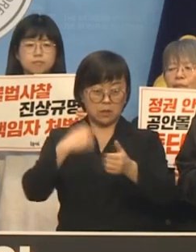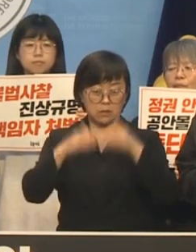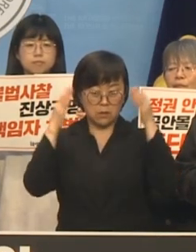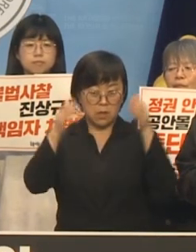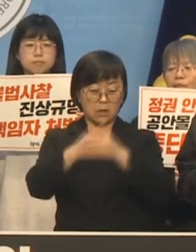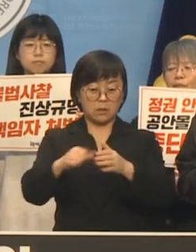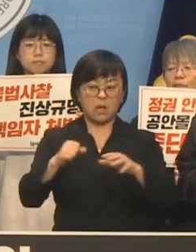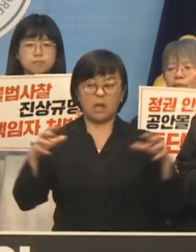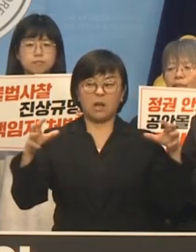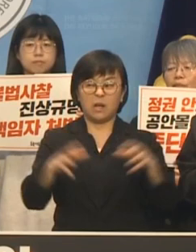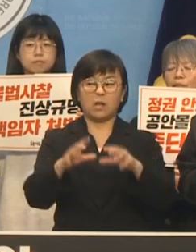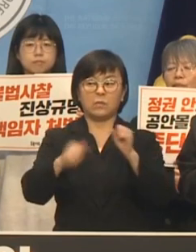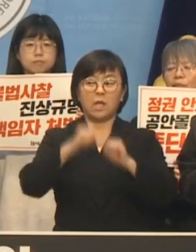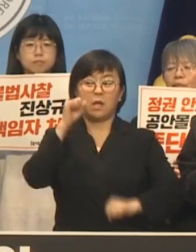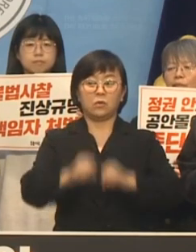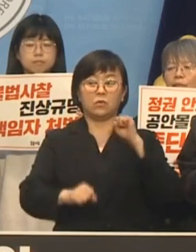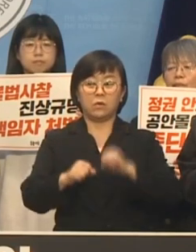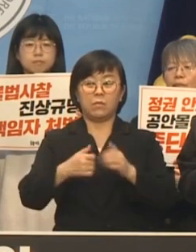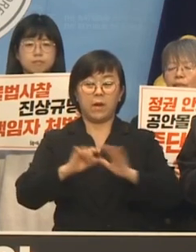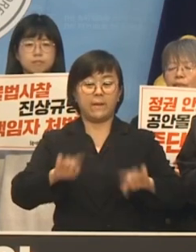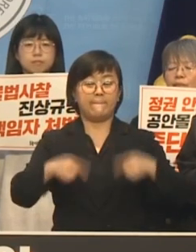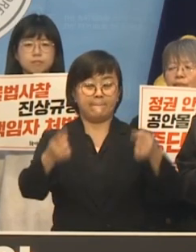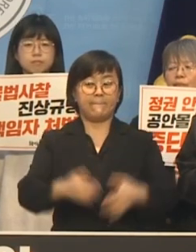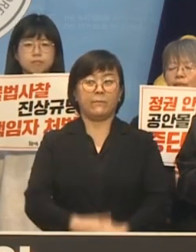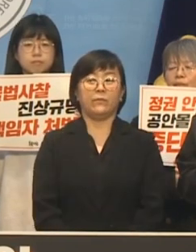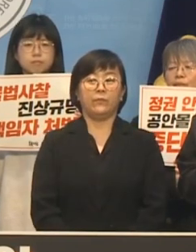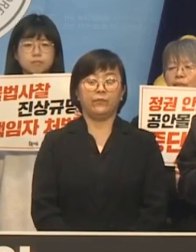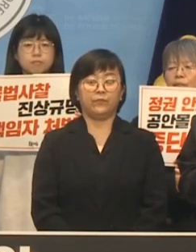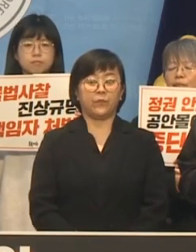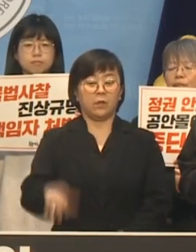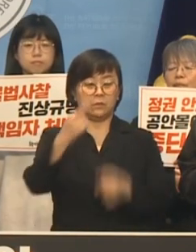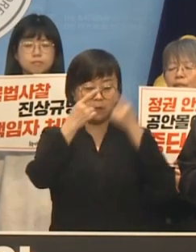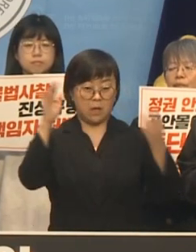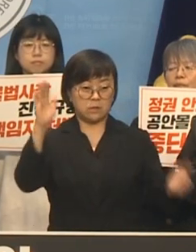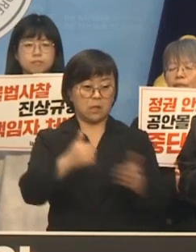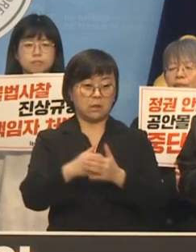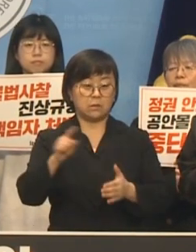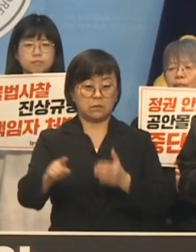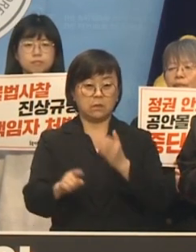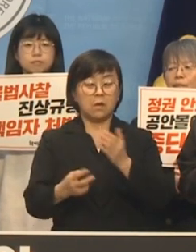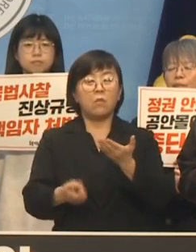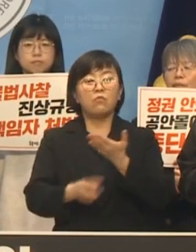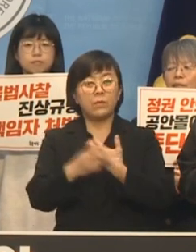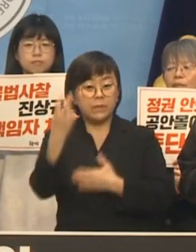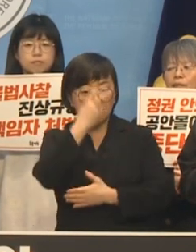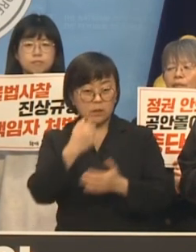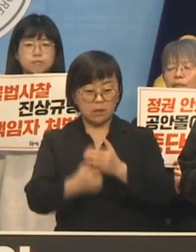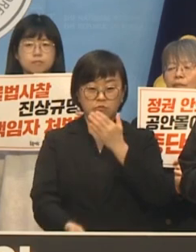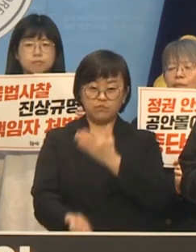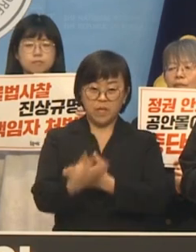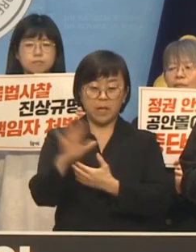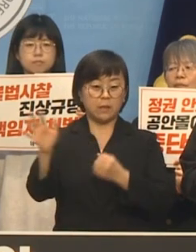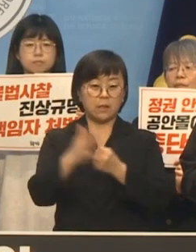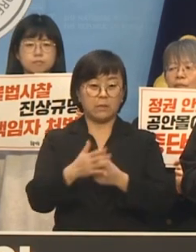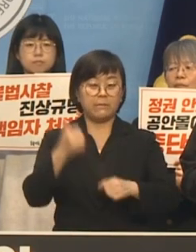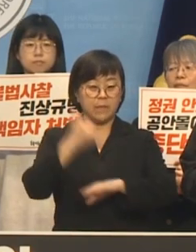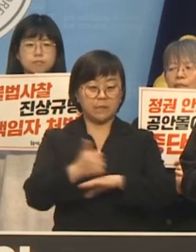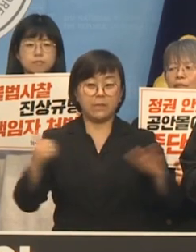단결한 이 민중들의 행동으로 나아갈 것입니다. 우리 대학생들은 부단한 사찰에 굴하지 않고 끝까지